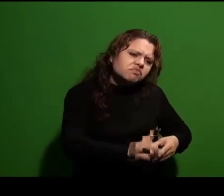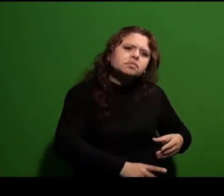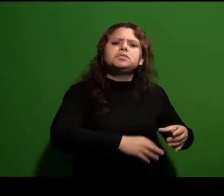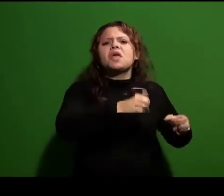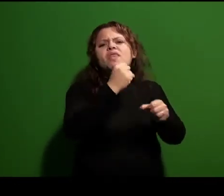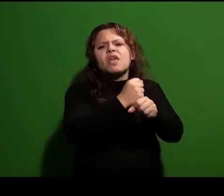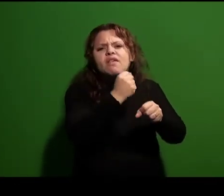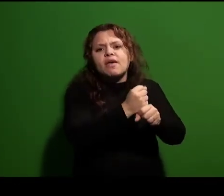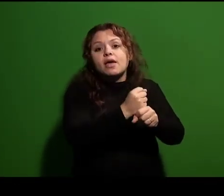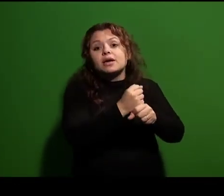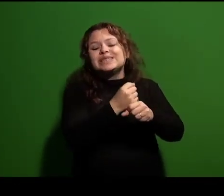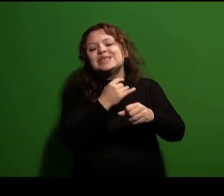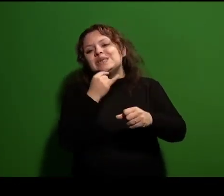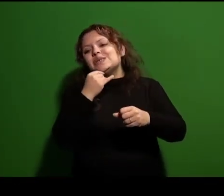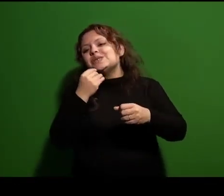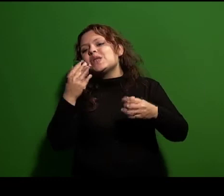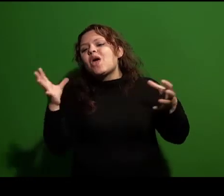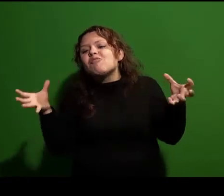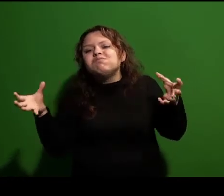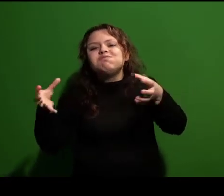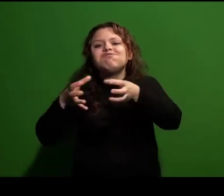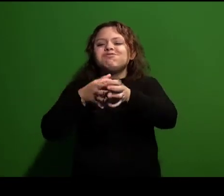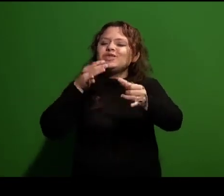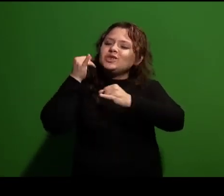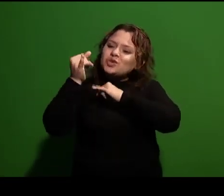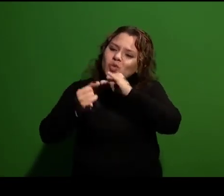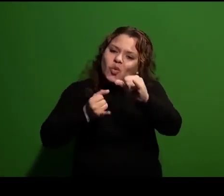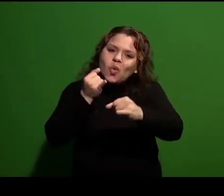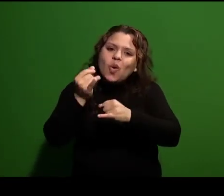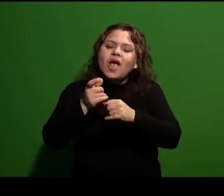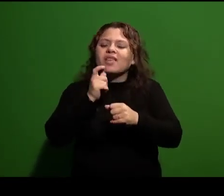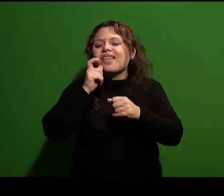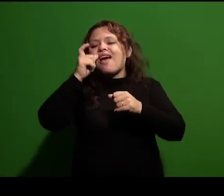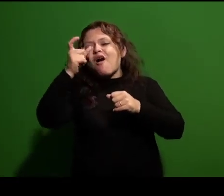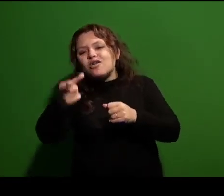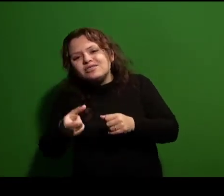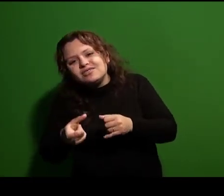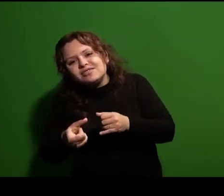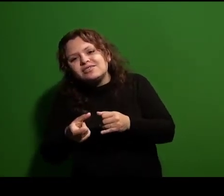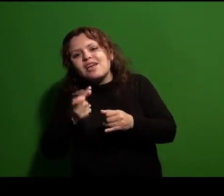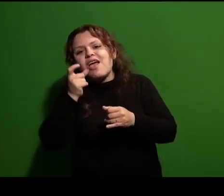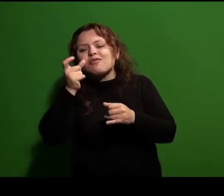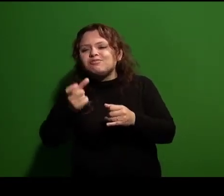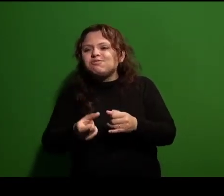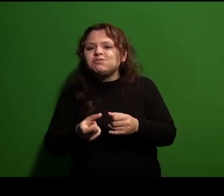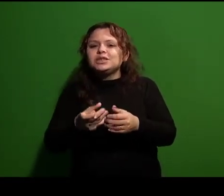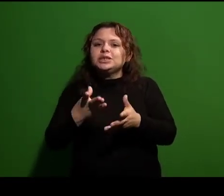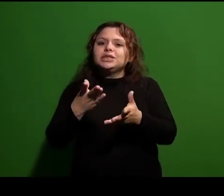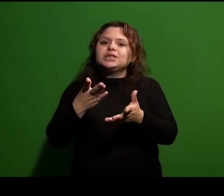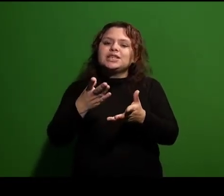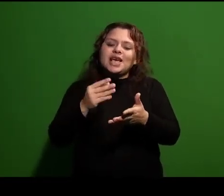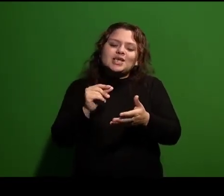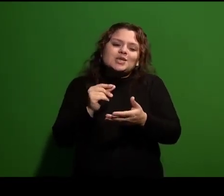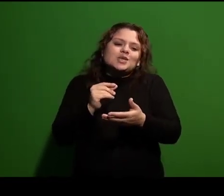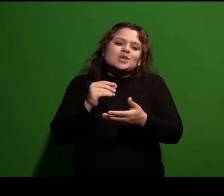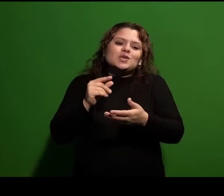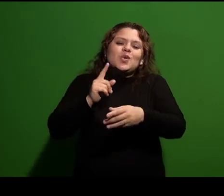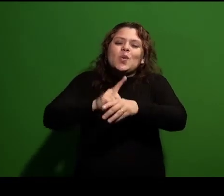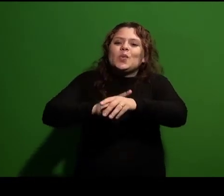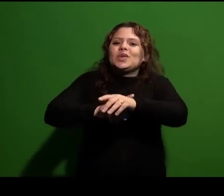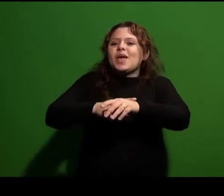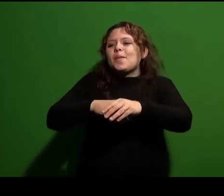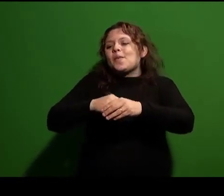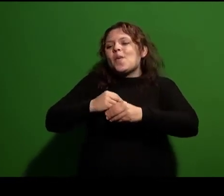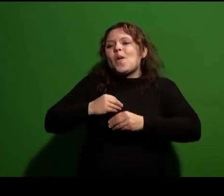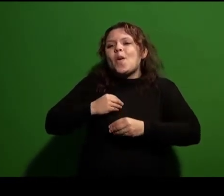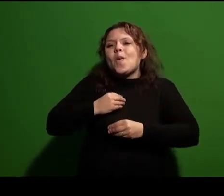se cuentan historias, se comparten experiencias y se dan consejos. Es un tiempo de compañerismo, es